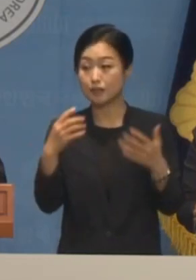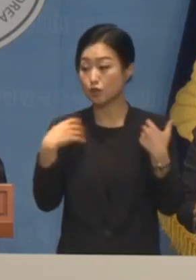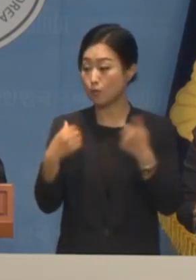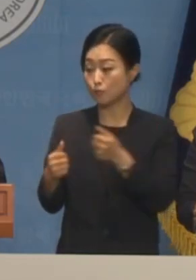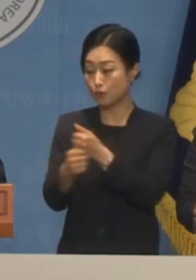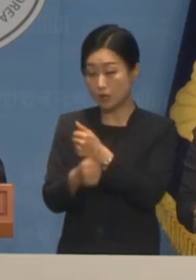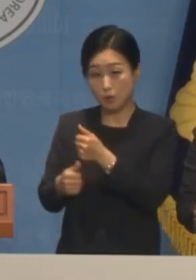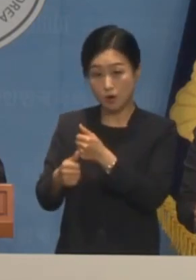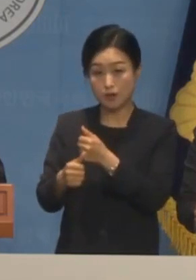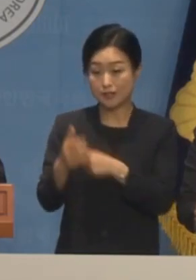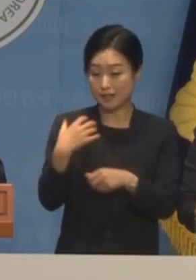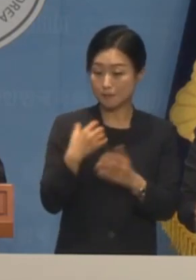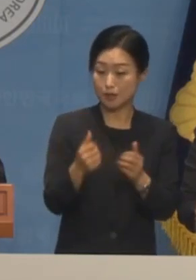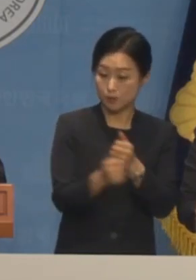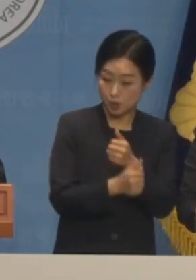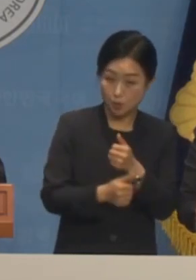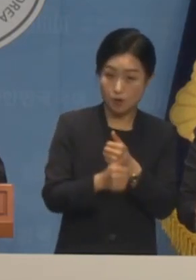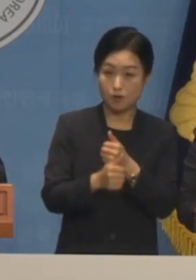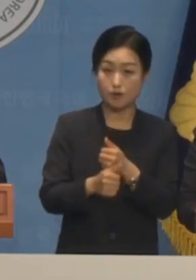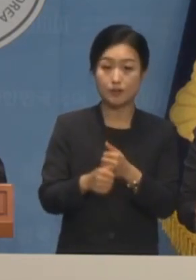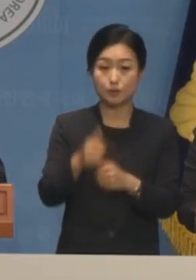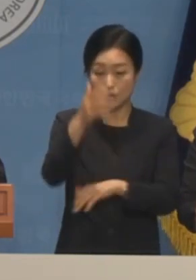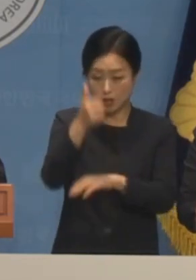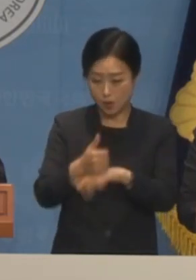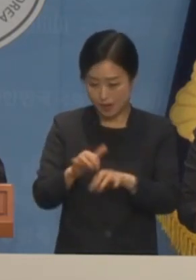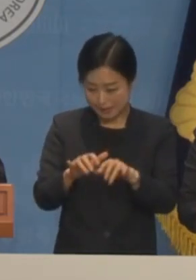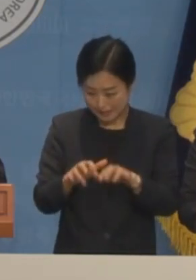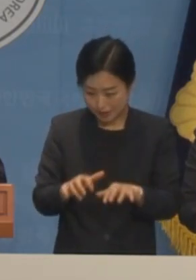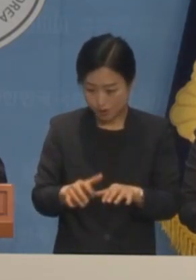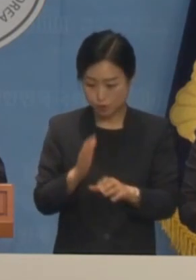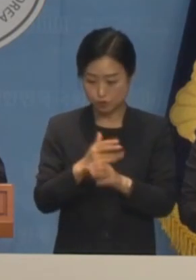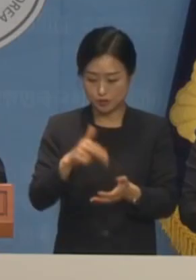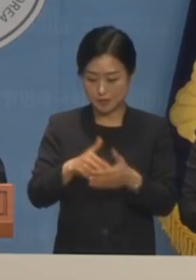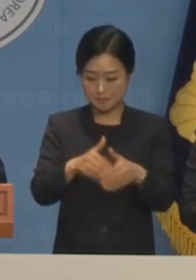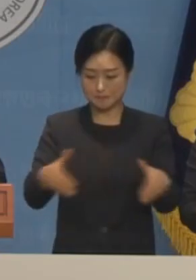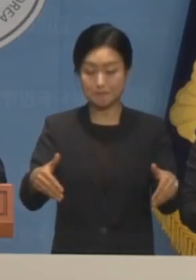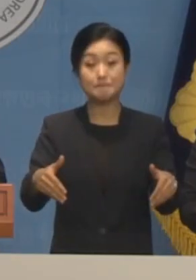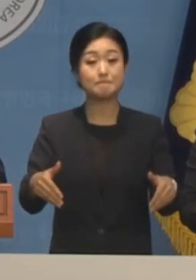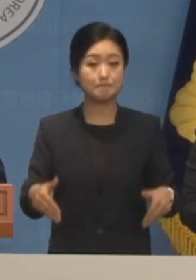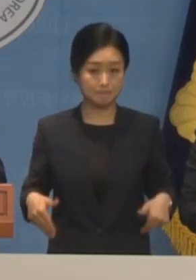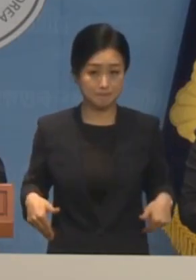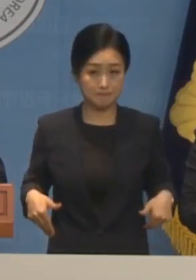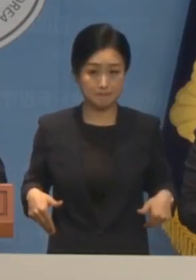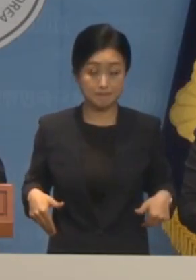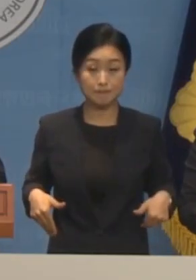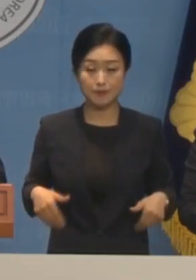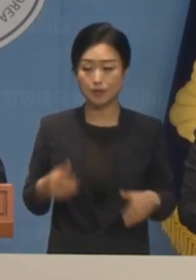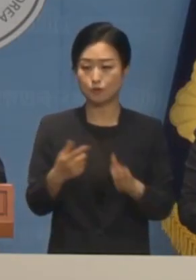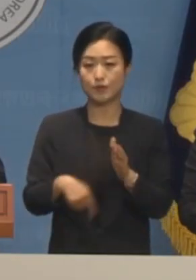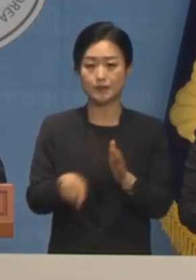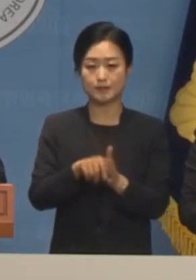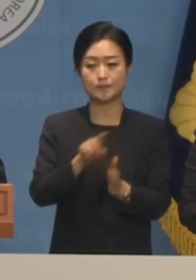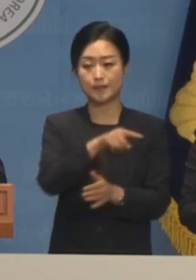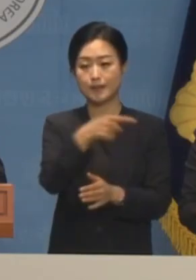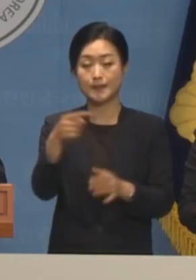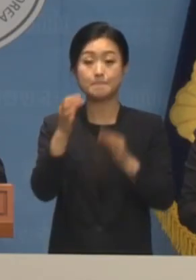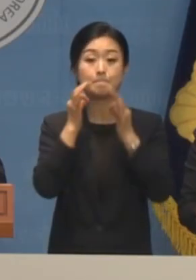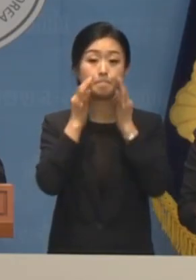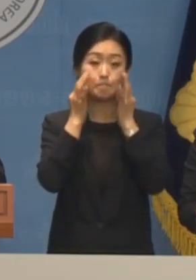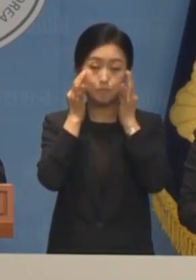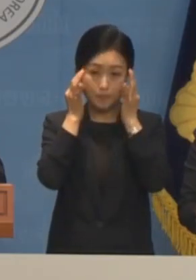실무위원회 작성 기단의 정치적 중립과 균형 있는 역사관을 최우선으로